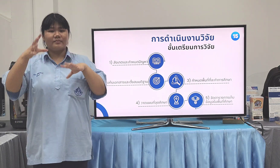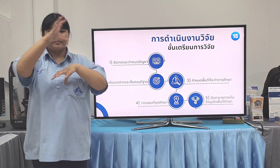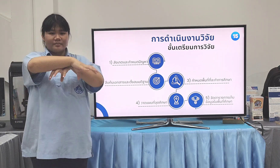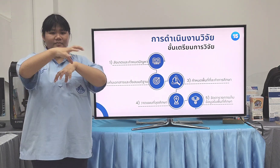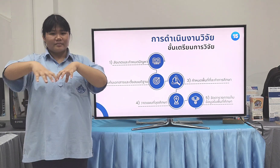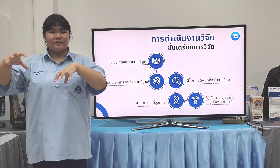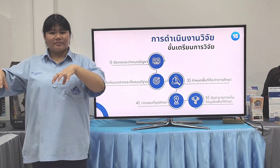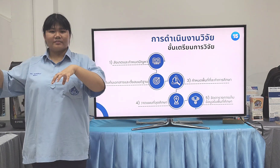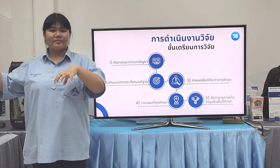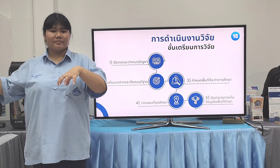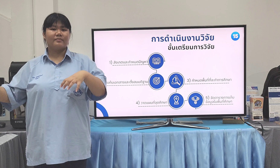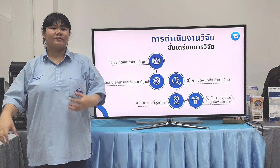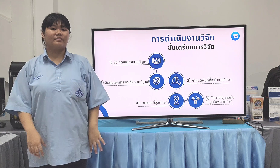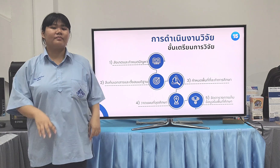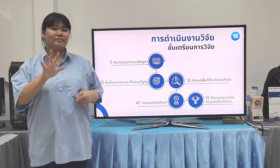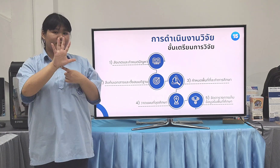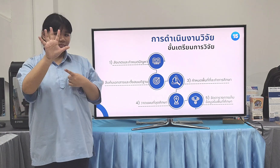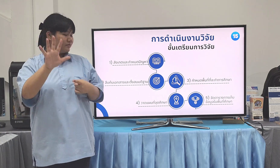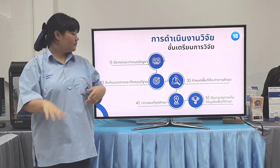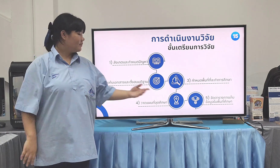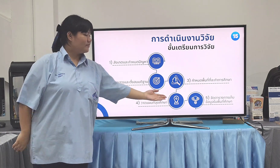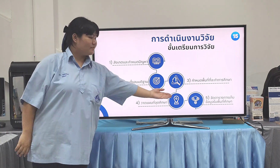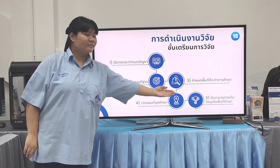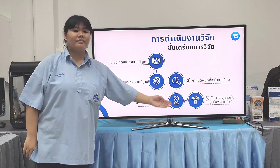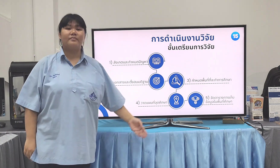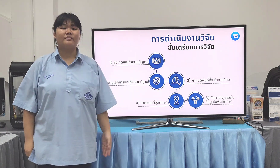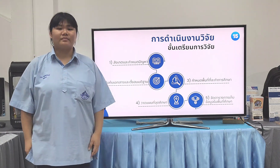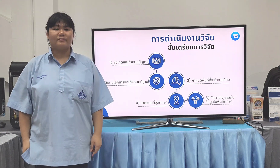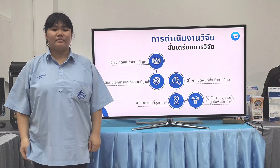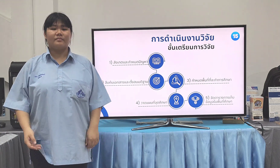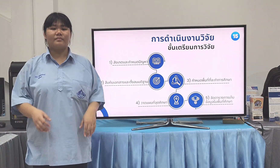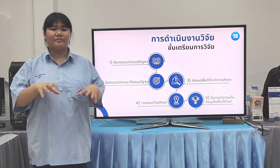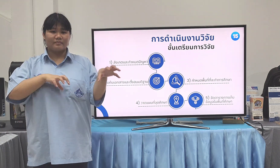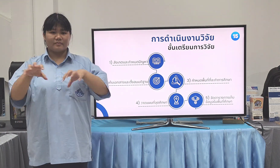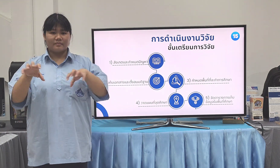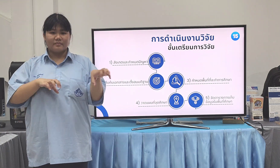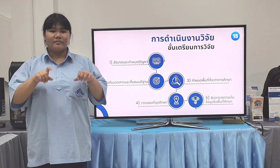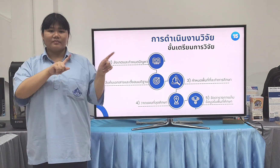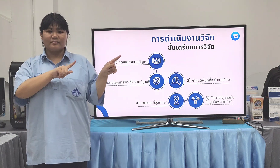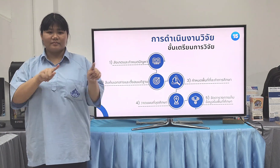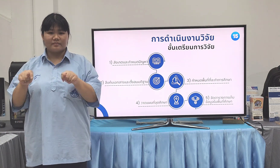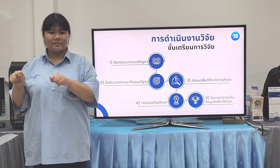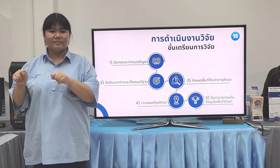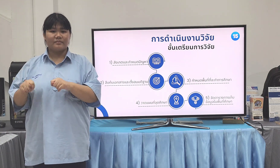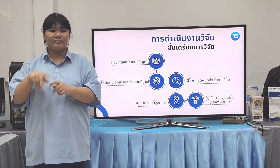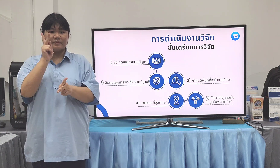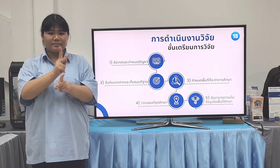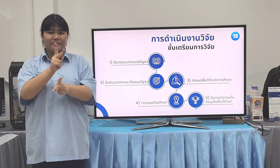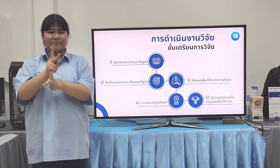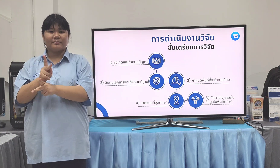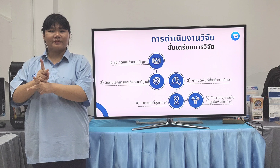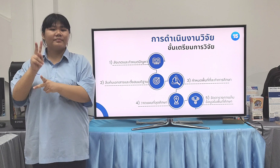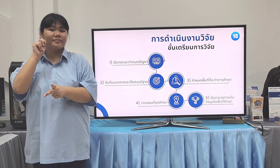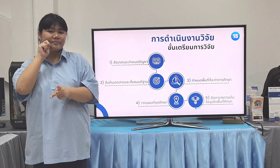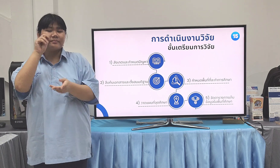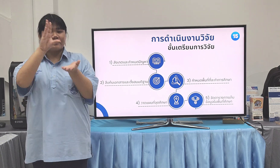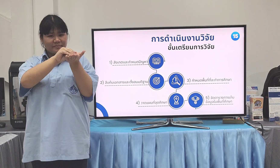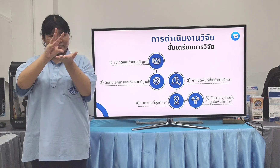แผนที่จุดศึกษา 5จัดตารางการจัดเก็บข้อมูลในพื้นที่